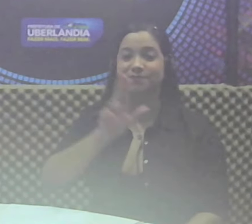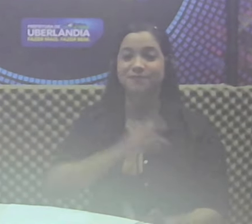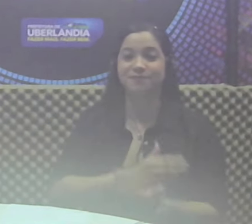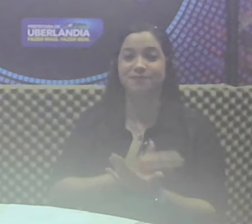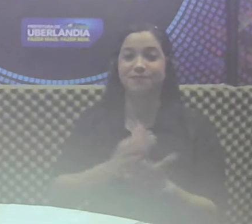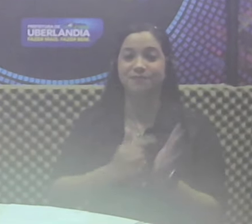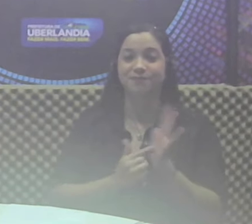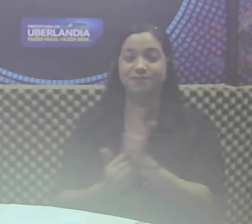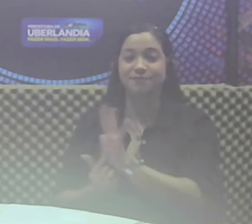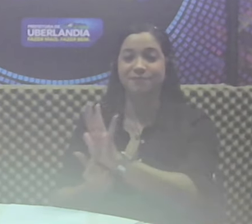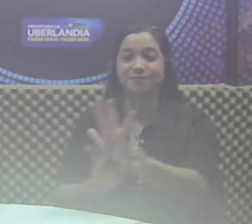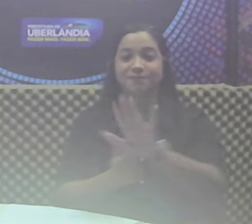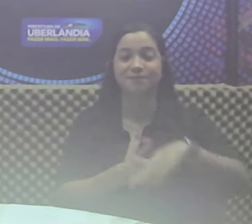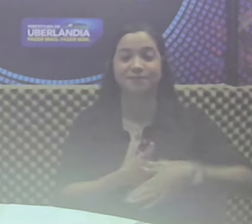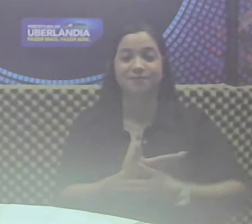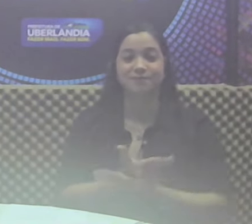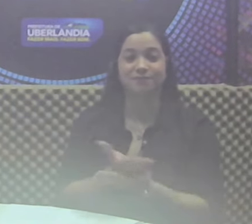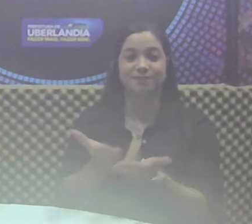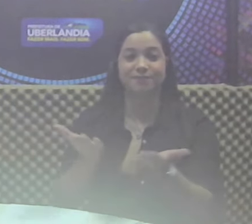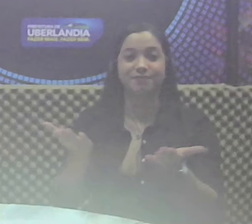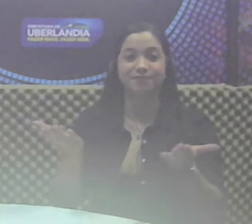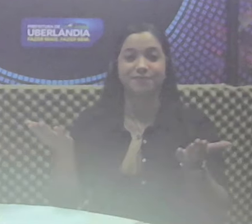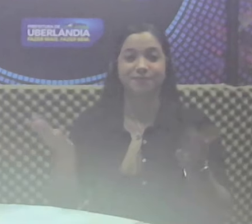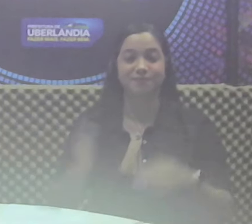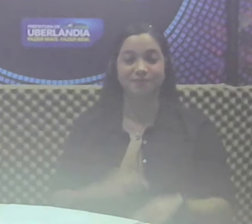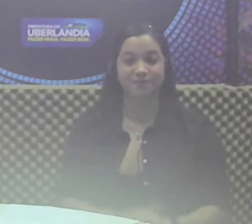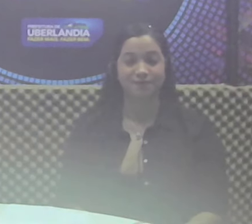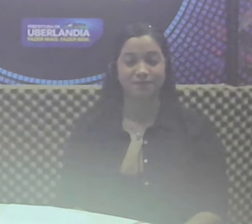Uberlândia no ar pra você.